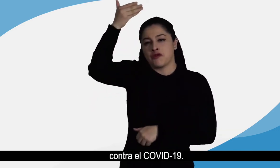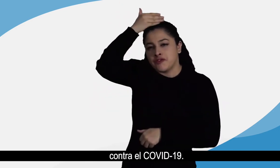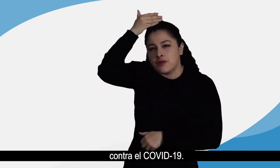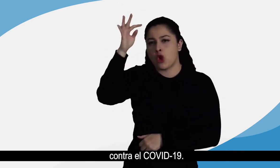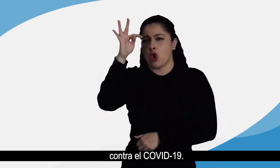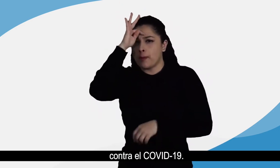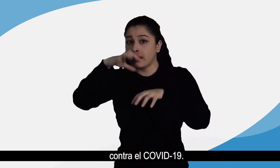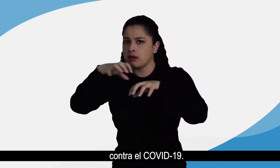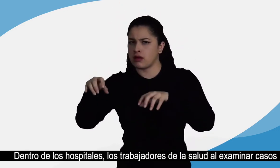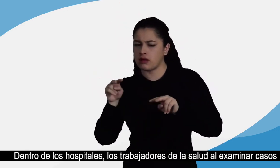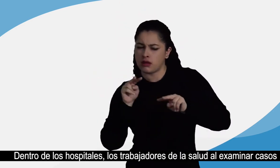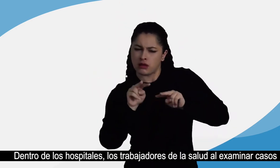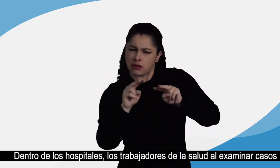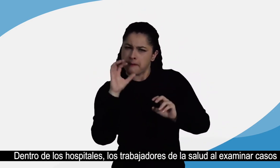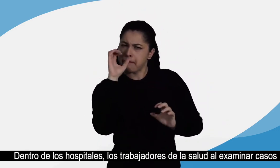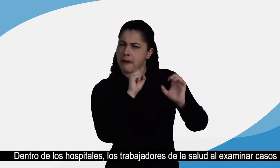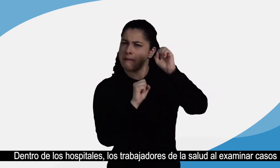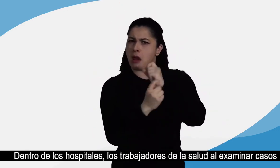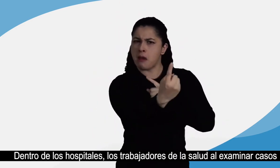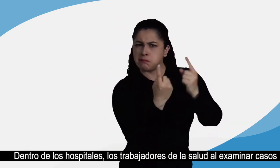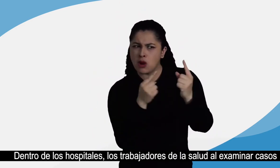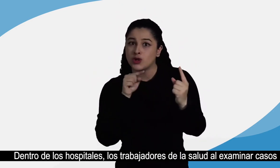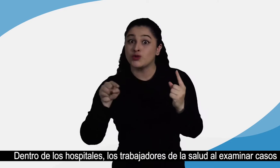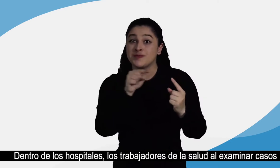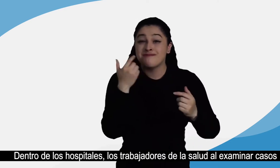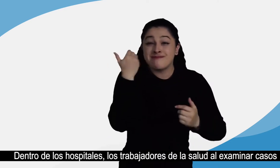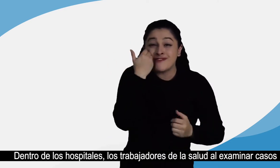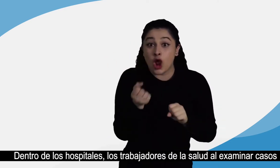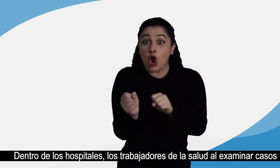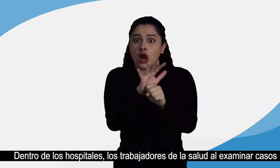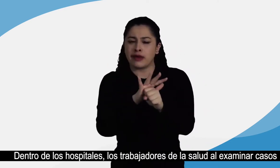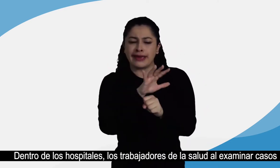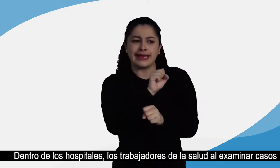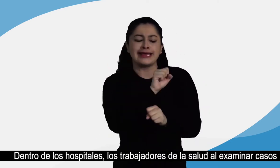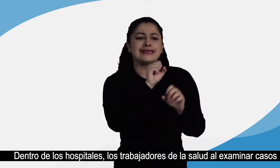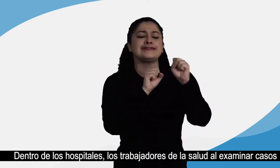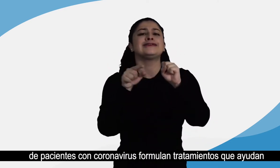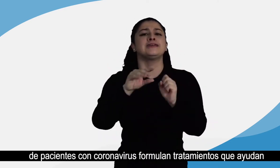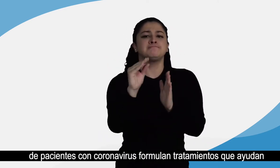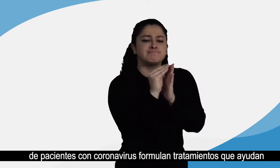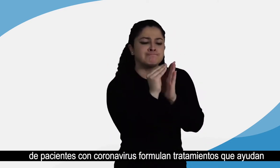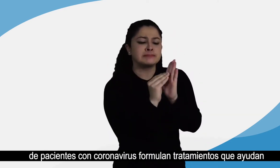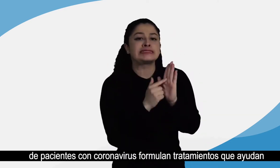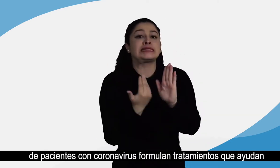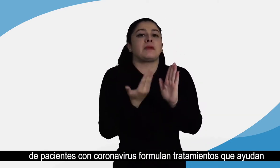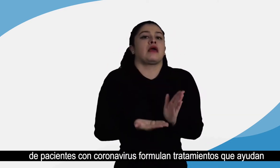COVID-19 Dentro de los hospitales, los trabajadores de la salud al examinar casos de pacientes con coronavirus